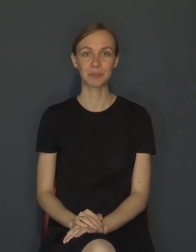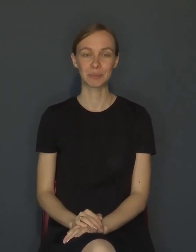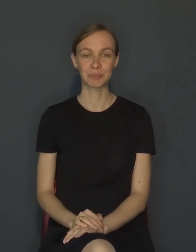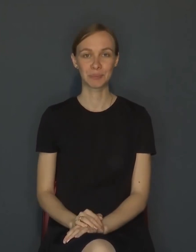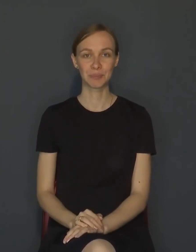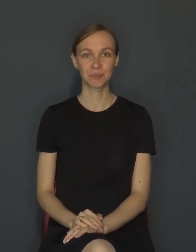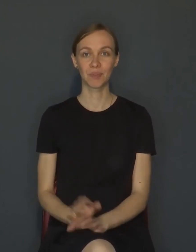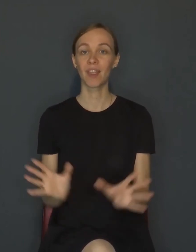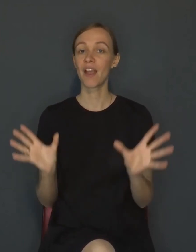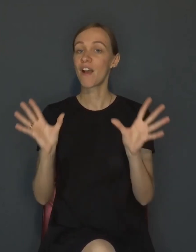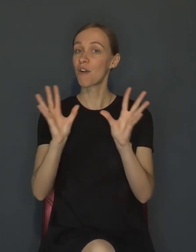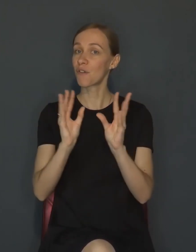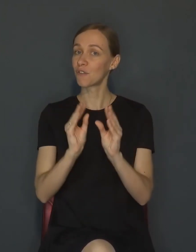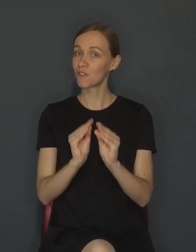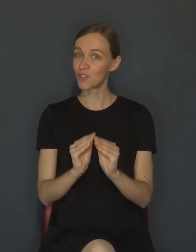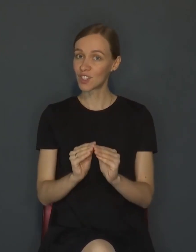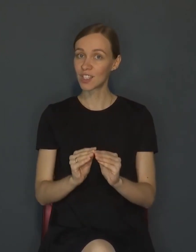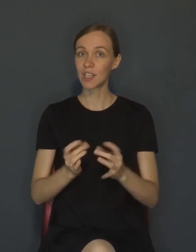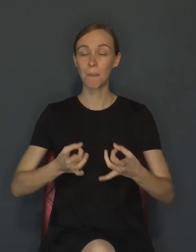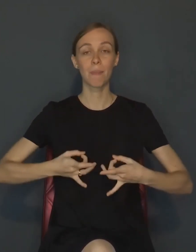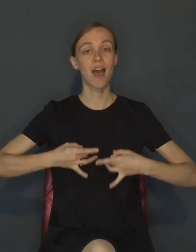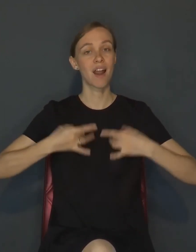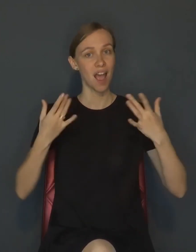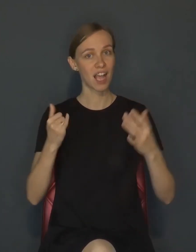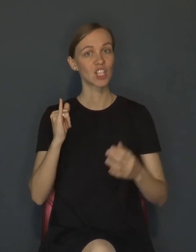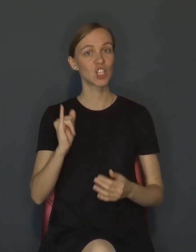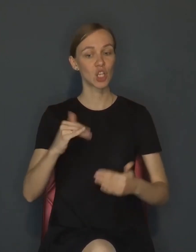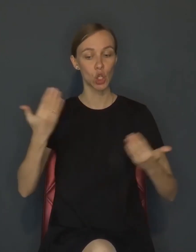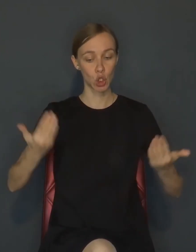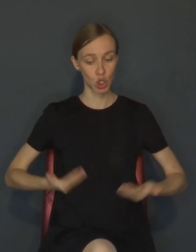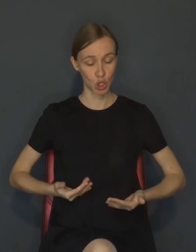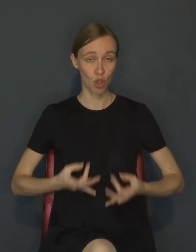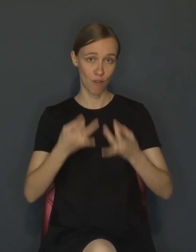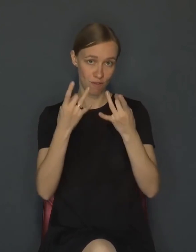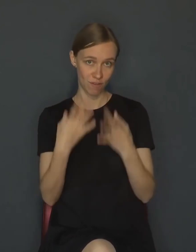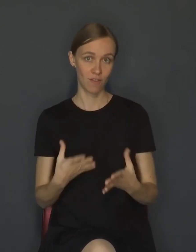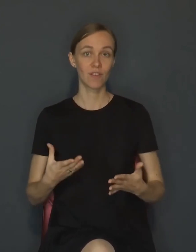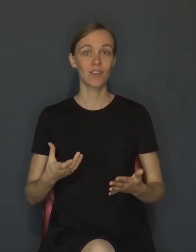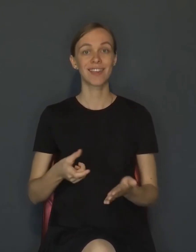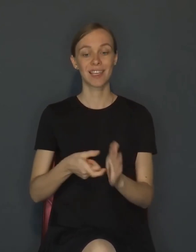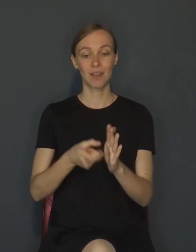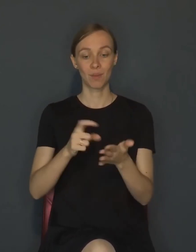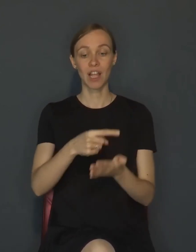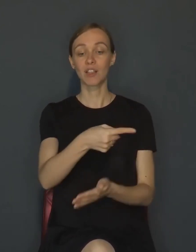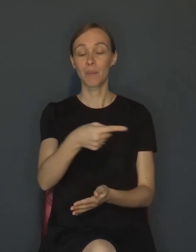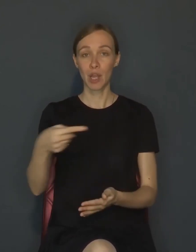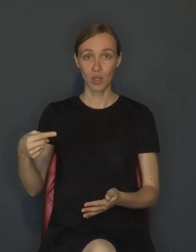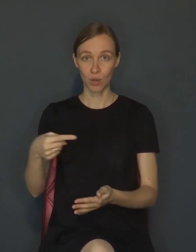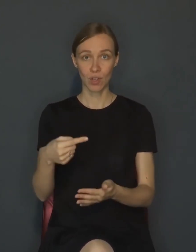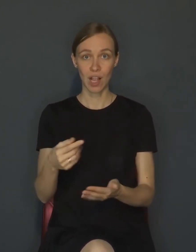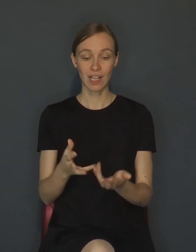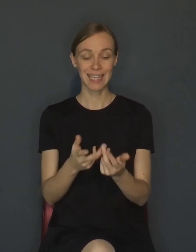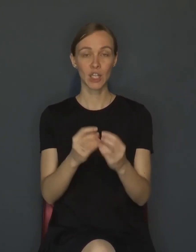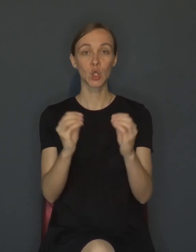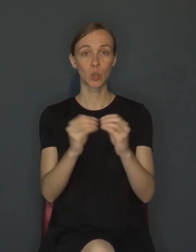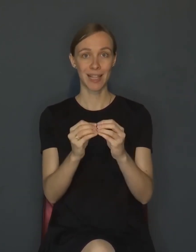Всі парадні і житлові кімнати першого поверху, кількістю 10, були